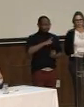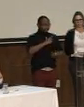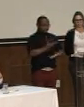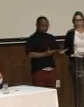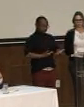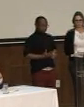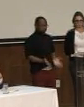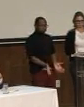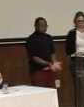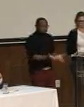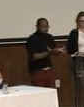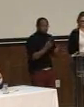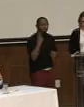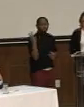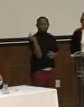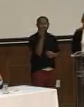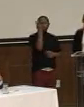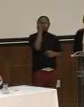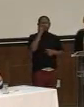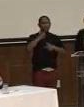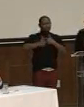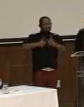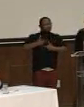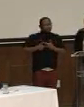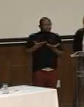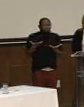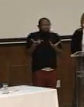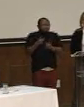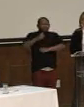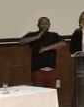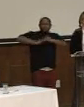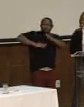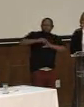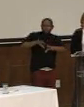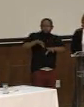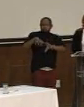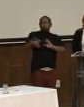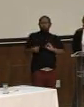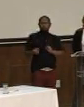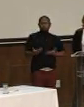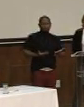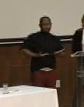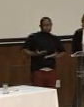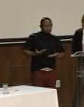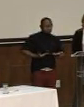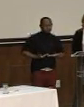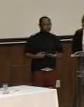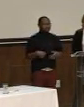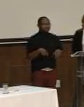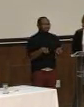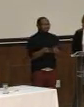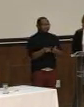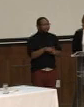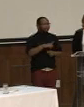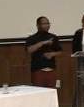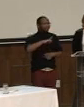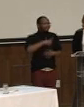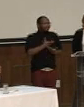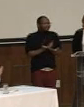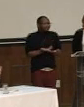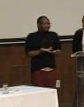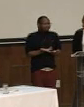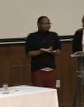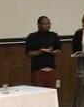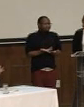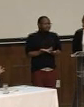né, que trabalhe com a qualificação dos servidores, que passe daquela frase de um